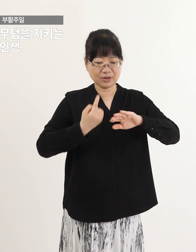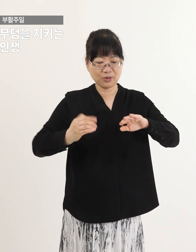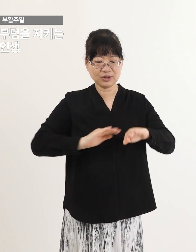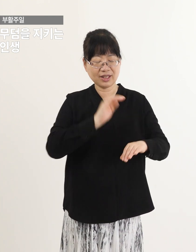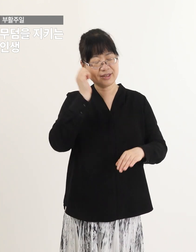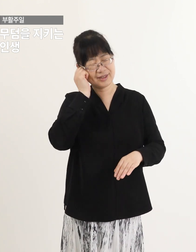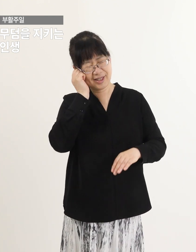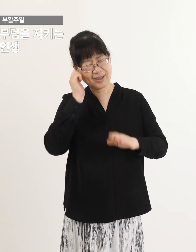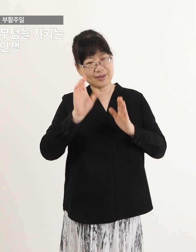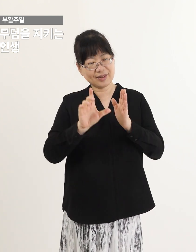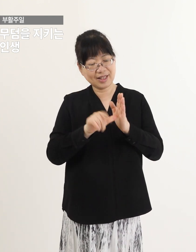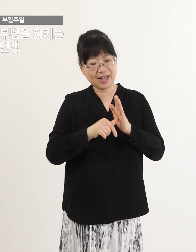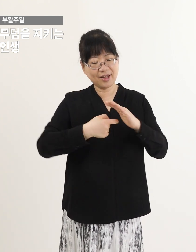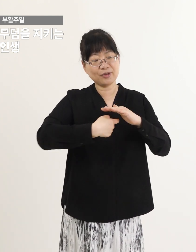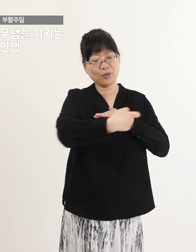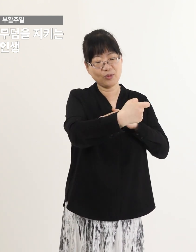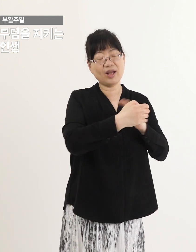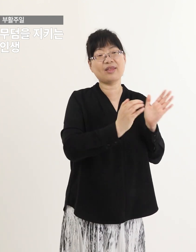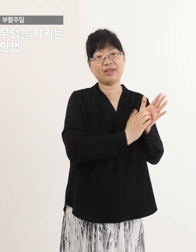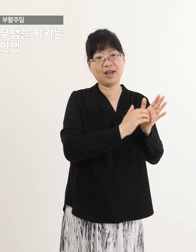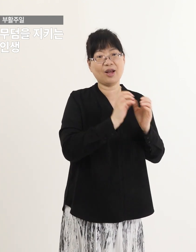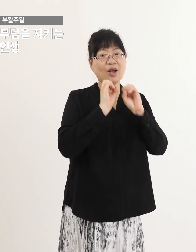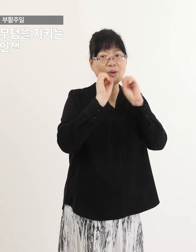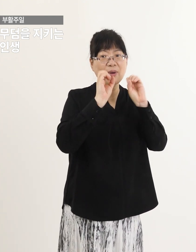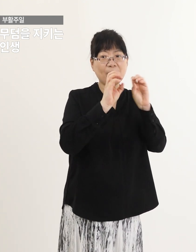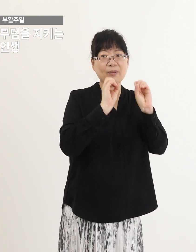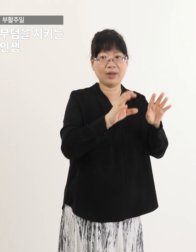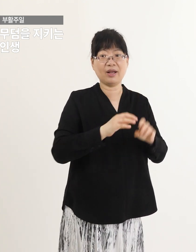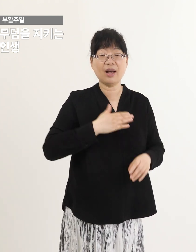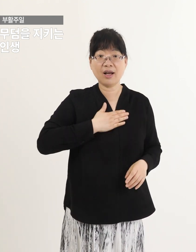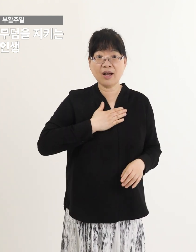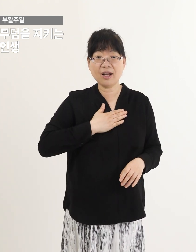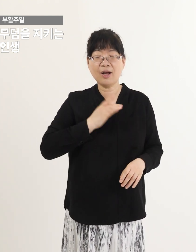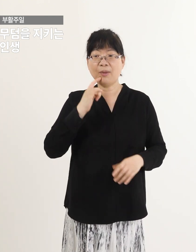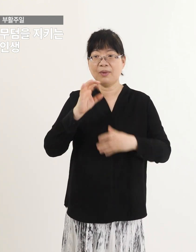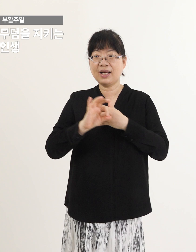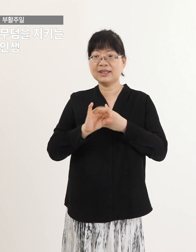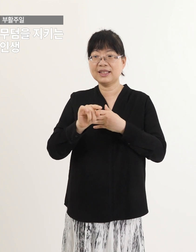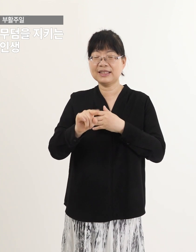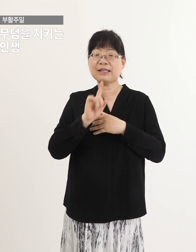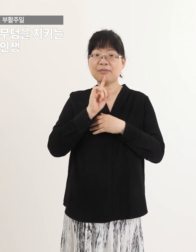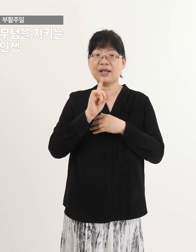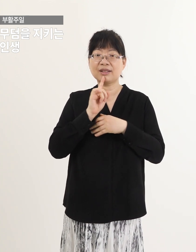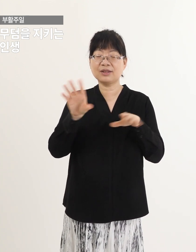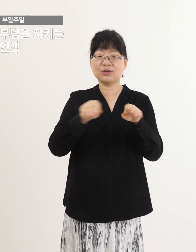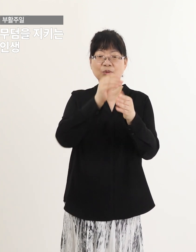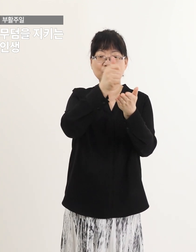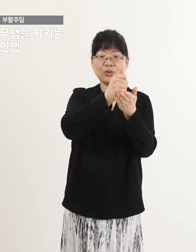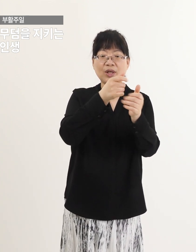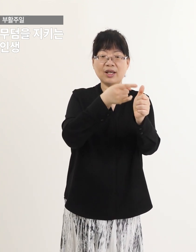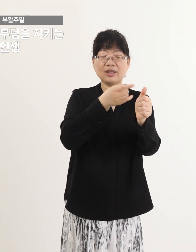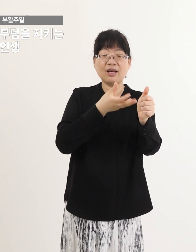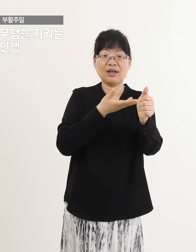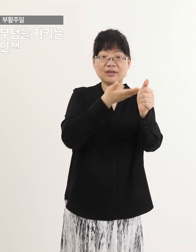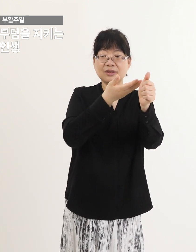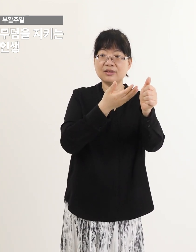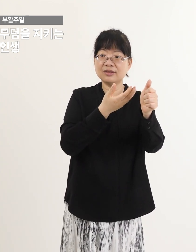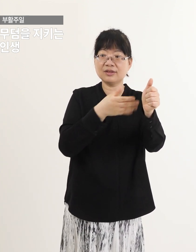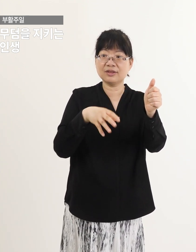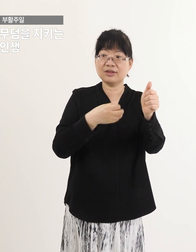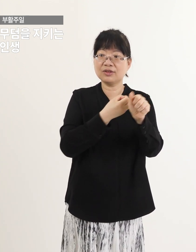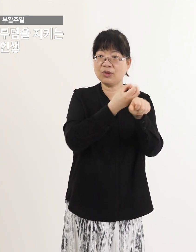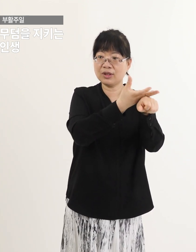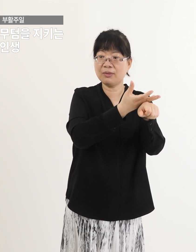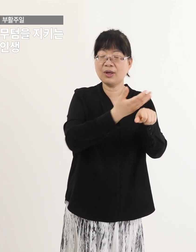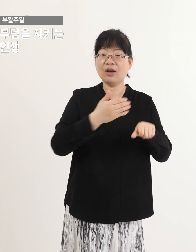때에 그를 도둑질하여 갔다 하라. 만일 이 말이 총독에게 들리면 우리가 권하여 너희로